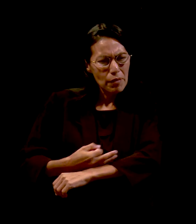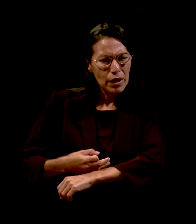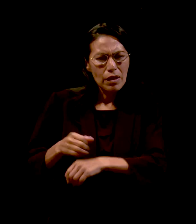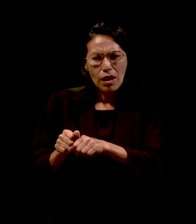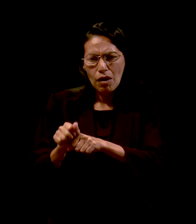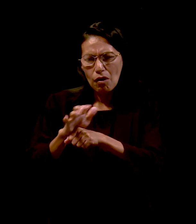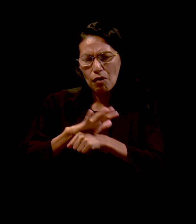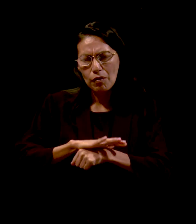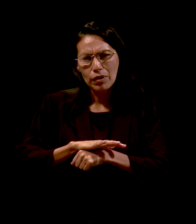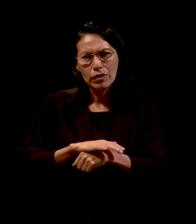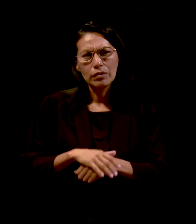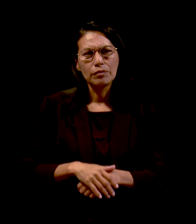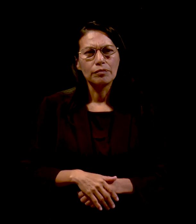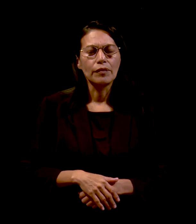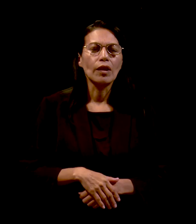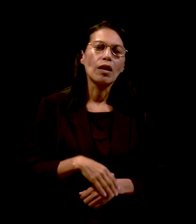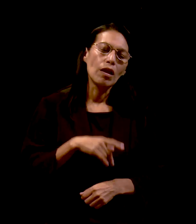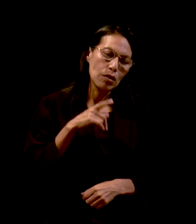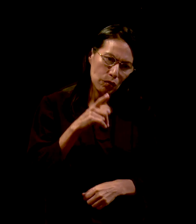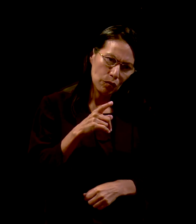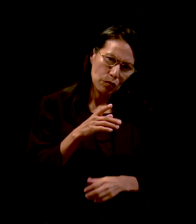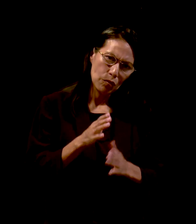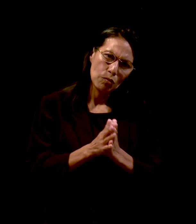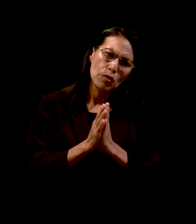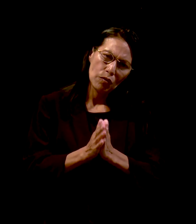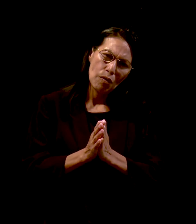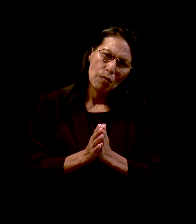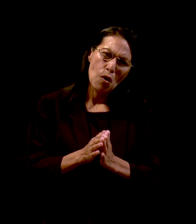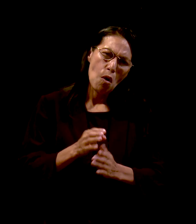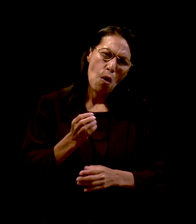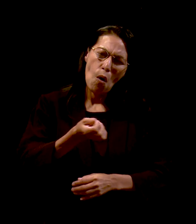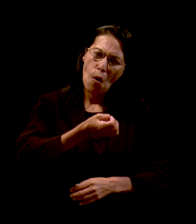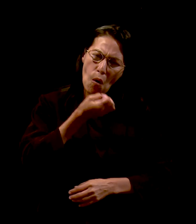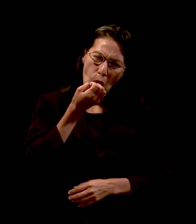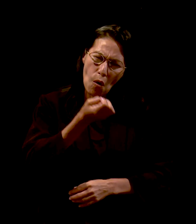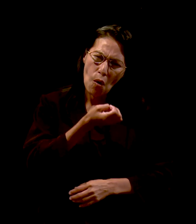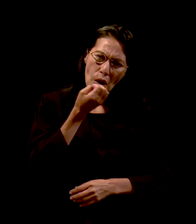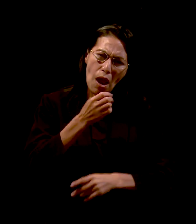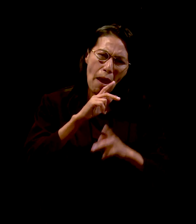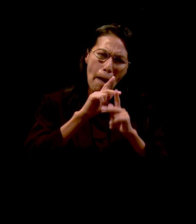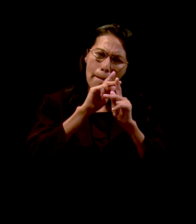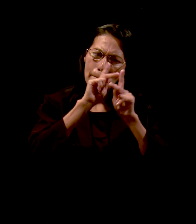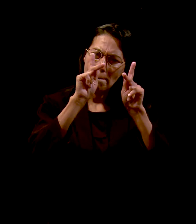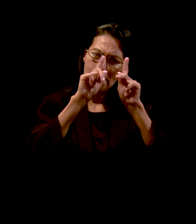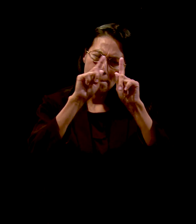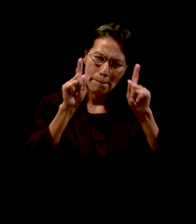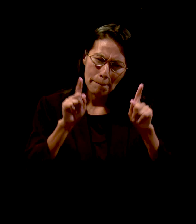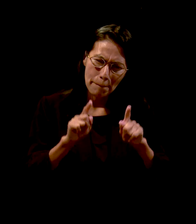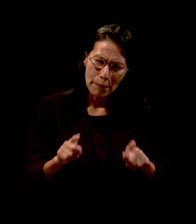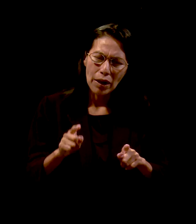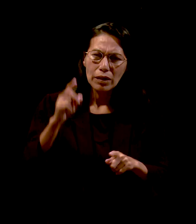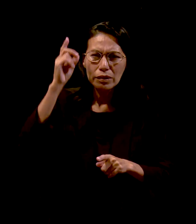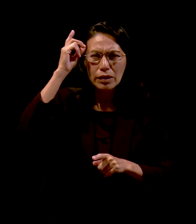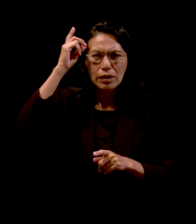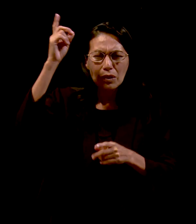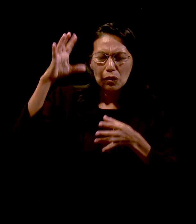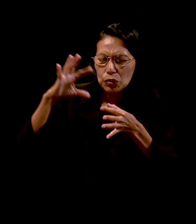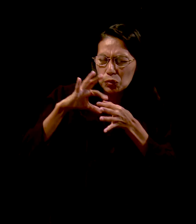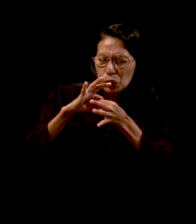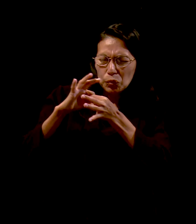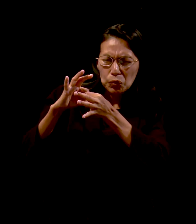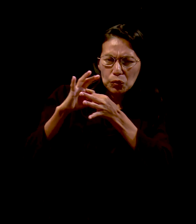todo lo posible para qué tengas paz en dios y toda la familia